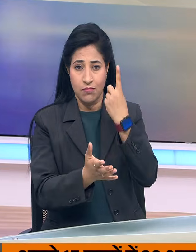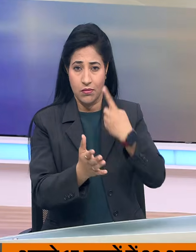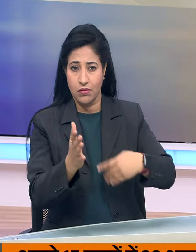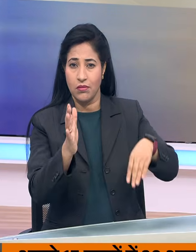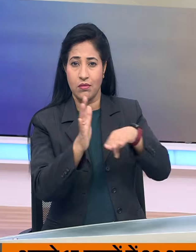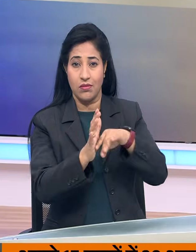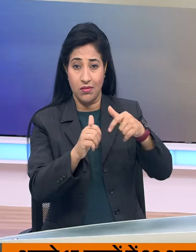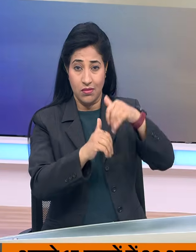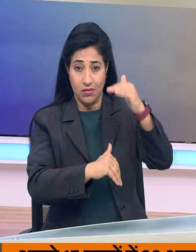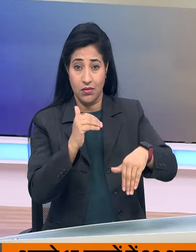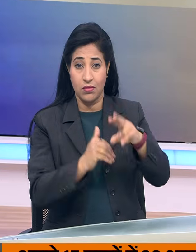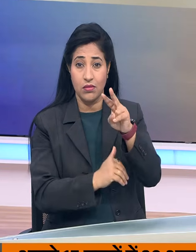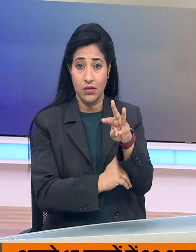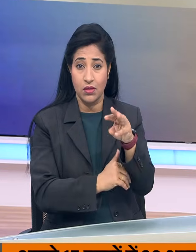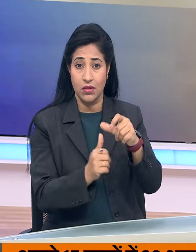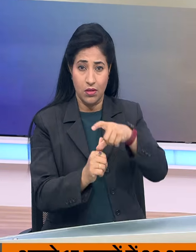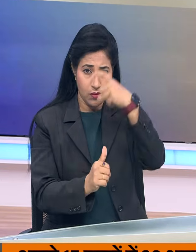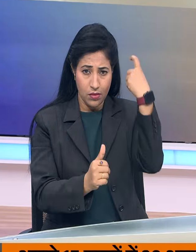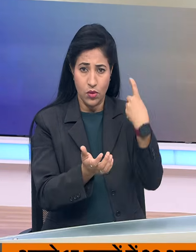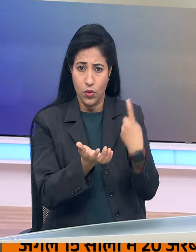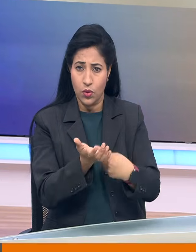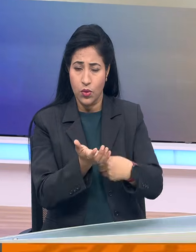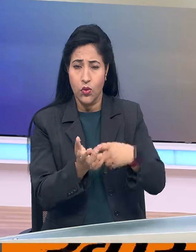के मतदान में 23 अप्रैल को रिकॉर्ड